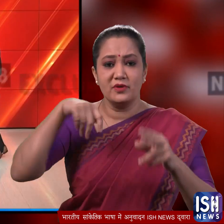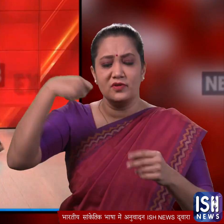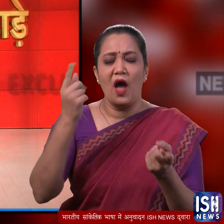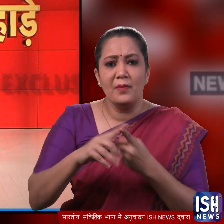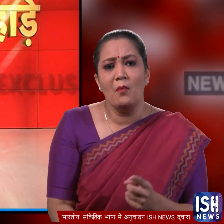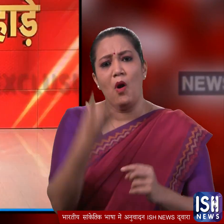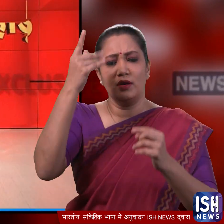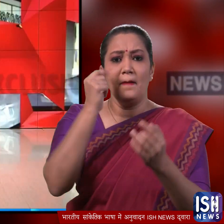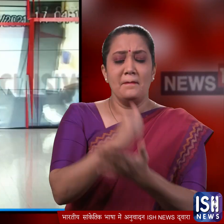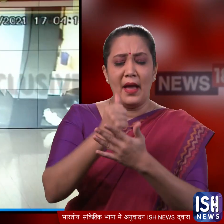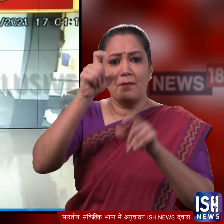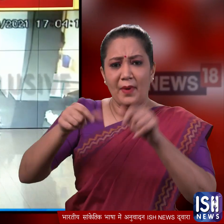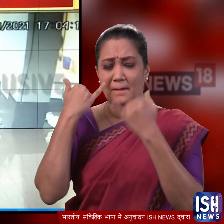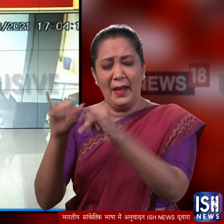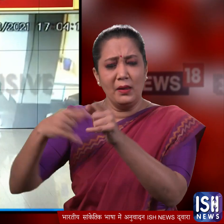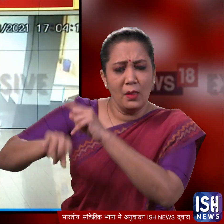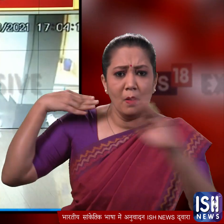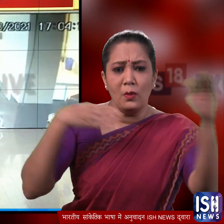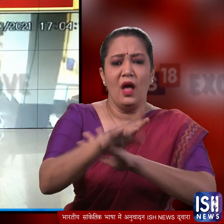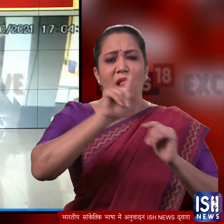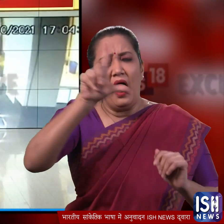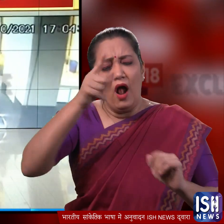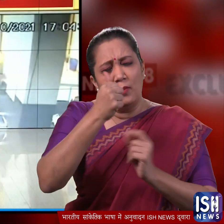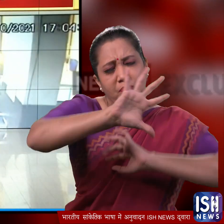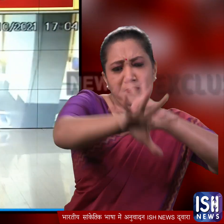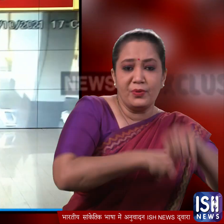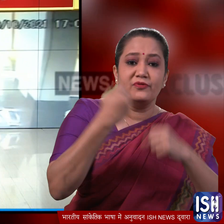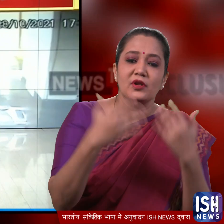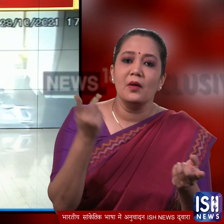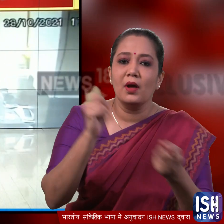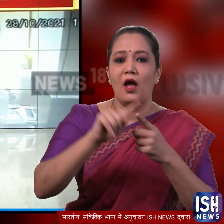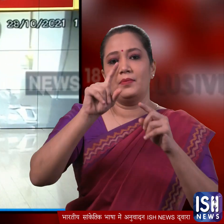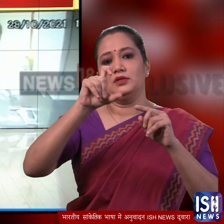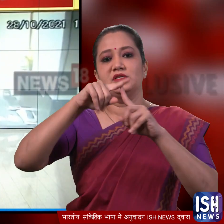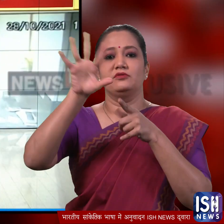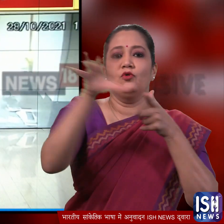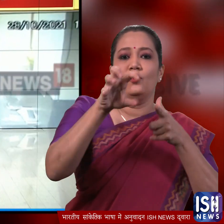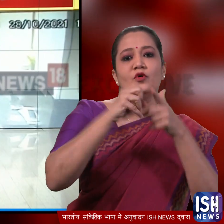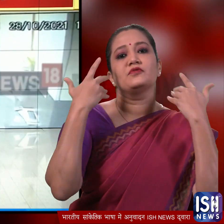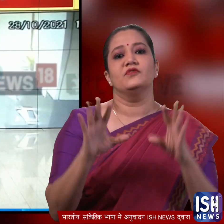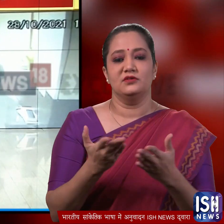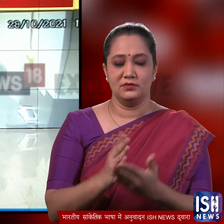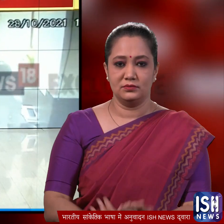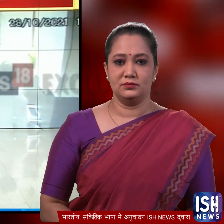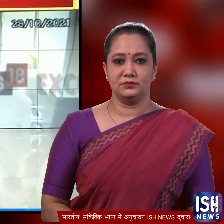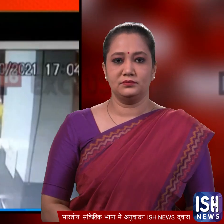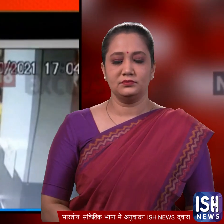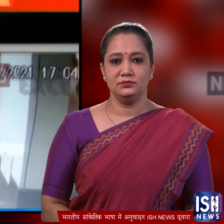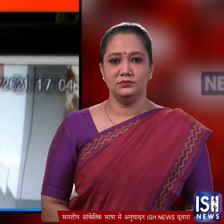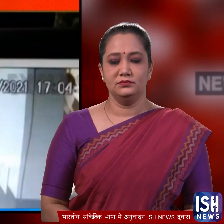सामने आया। वहां दिन दहाड़े एक बैंक में घुसे कुछ बदमाशों ने लाखों रुपए लूट लिए, लेकिन उनकी यह हरकत बैंक में लगे सीसीटीवी कैमरे में रिकॉर्ड हो गई,